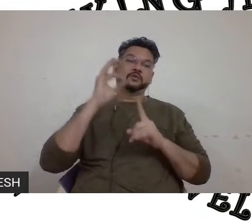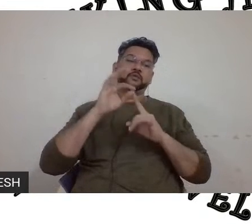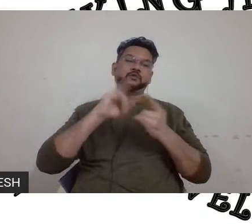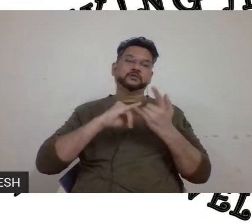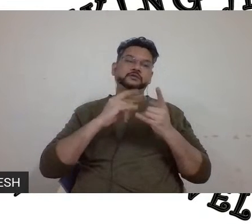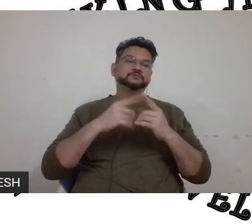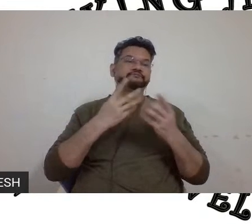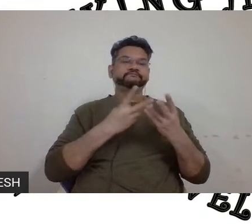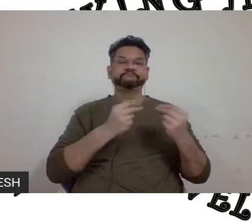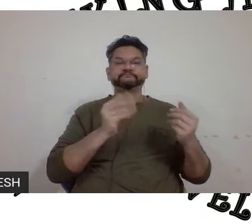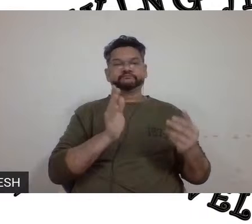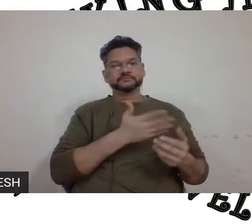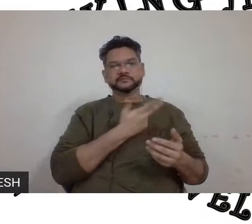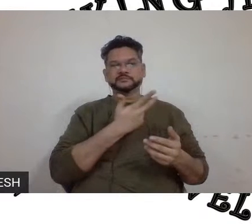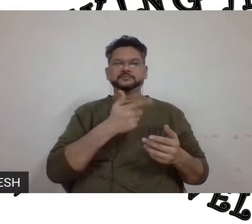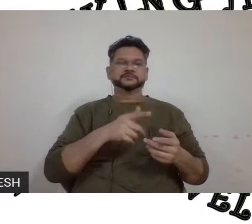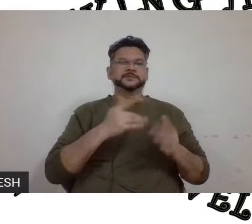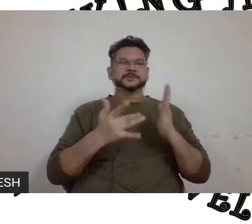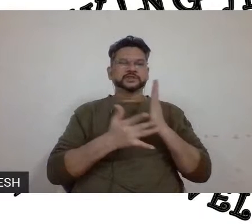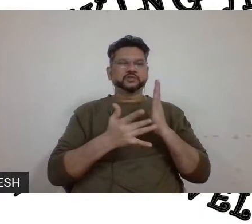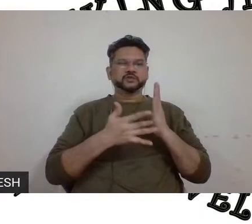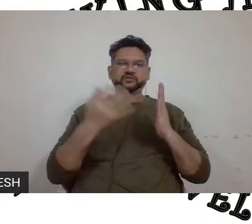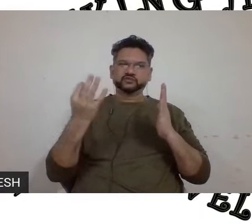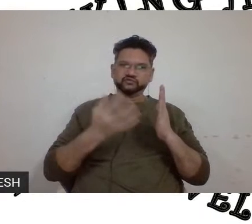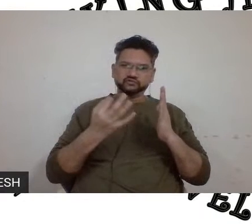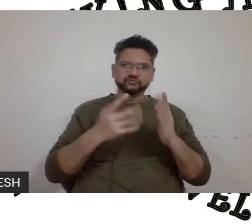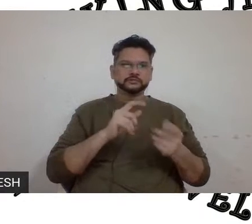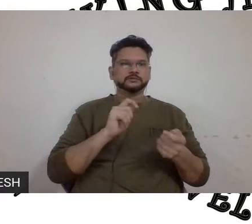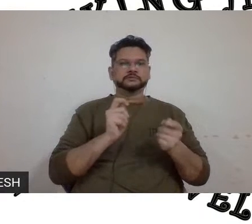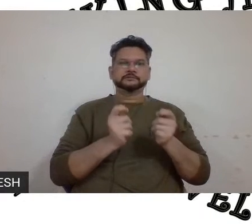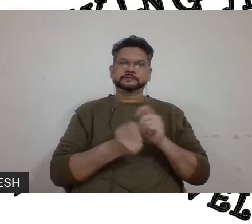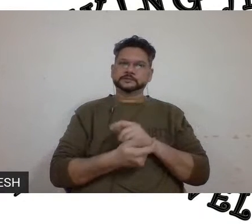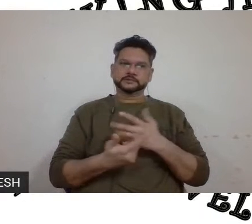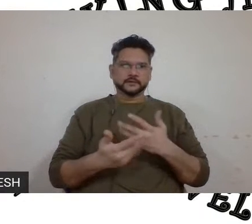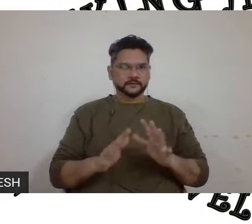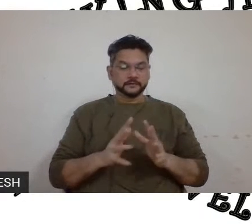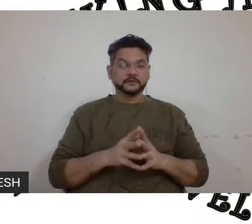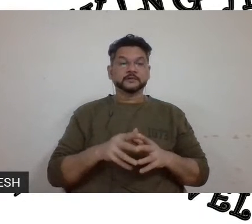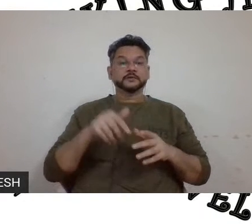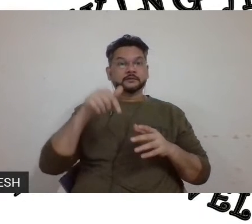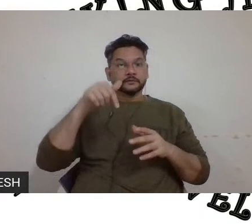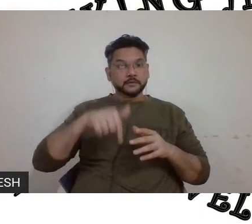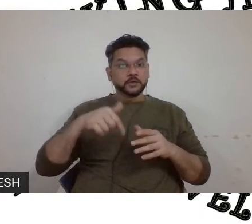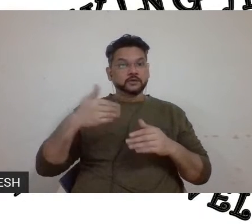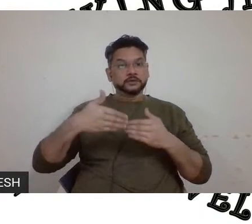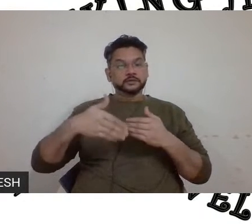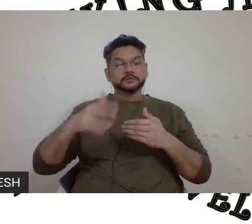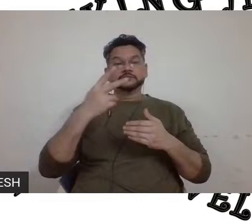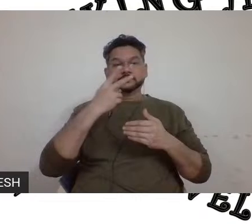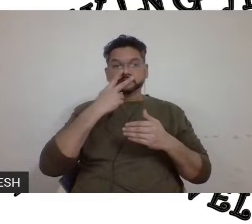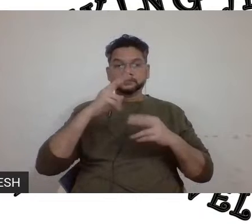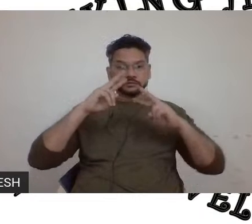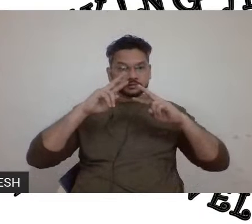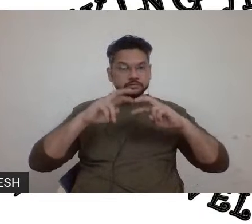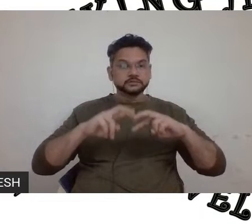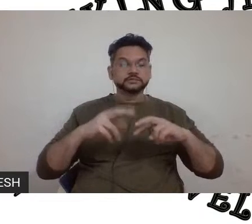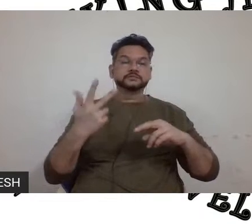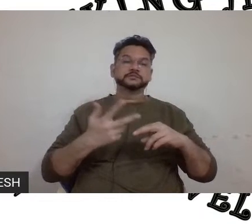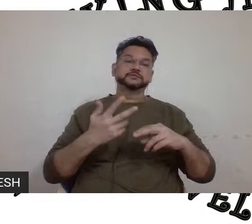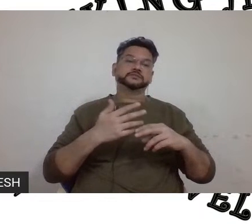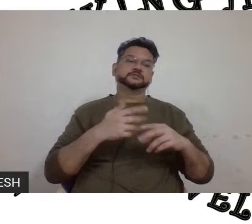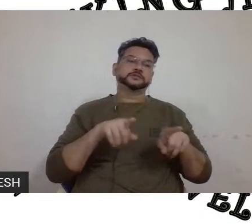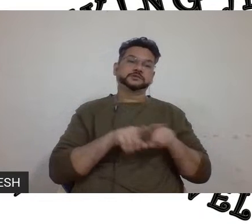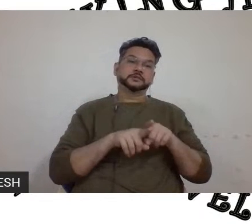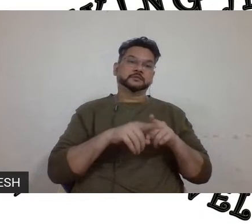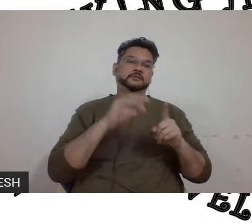उनका काम बदल चुका है टेक्नोलॉजी एरा में। तो अब ये देखना होगा, और टेक्नोलॉजी पर पर्सन विद डिसेबिलिटी ने भी बहुत अच्छा